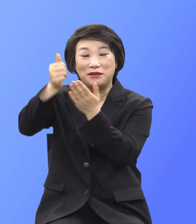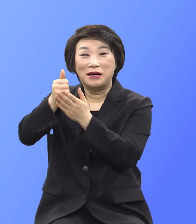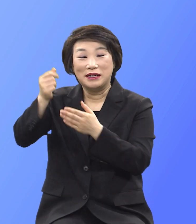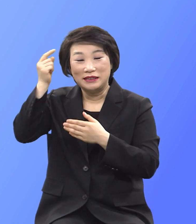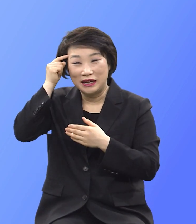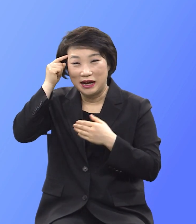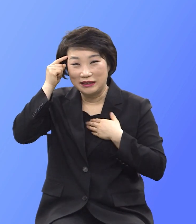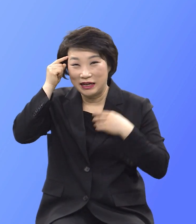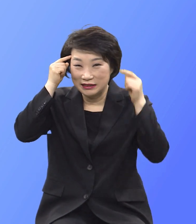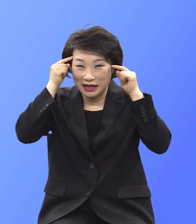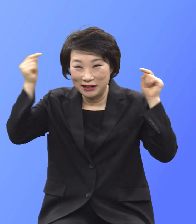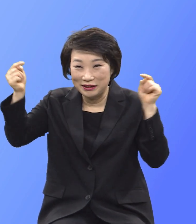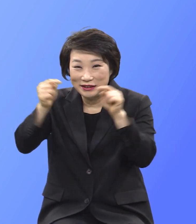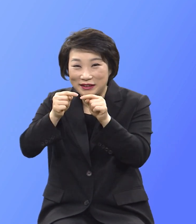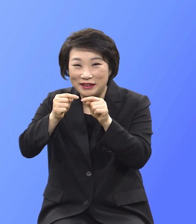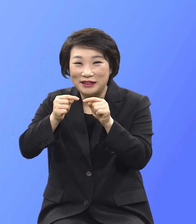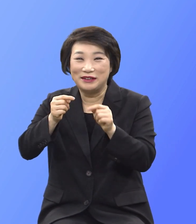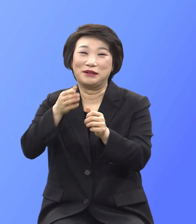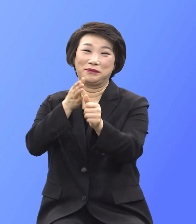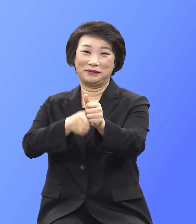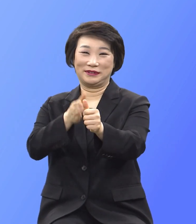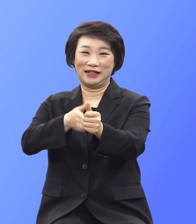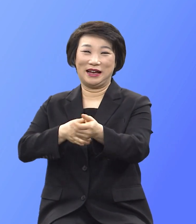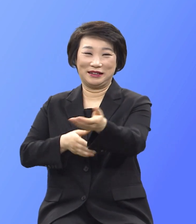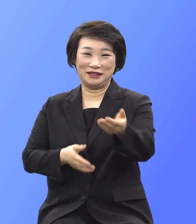하나님과 제발 좀 생각을 같이 합시다.